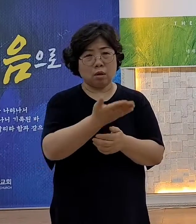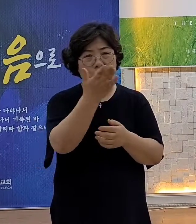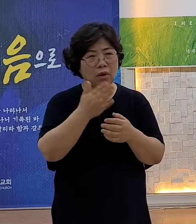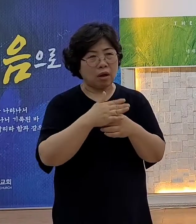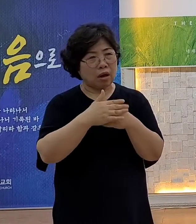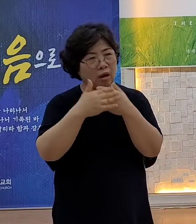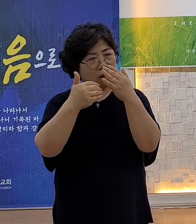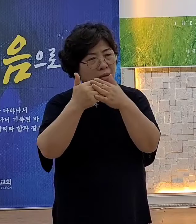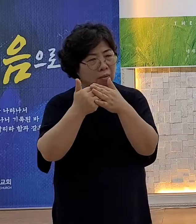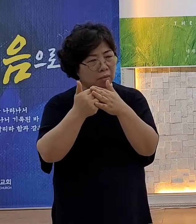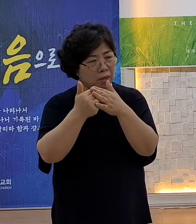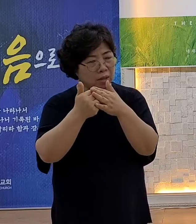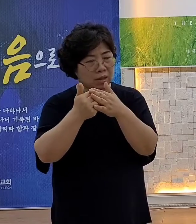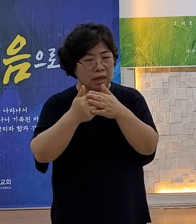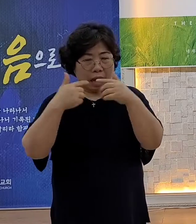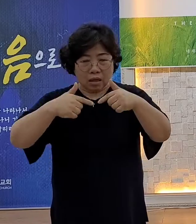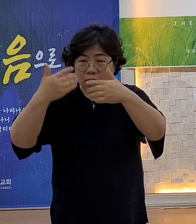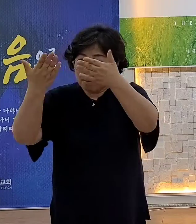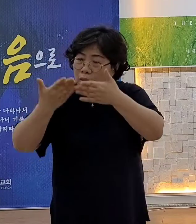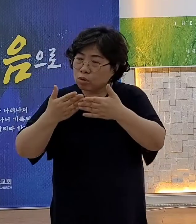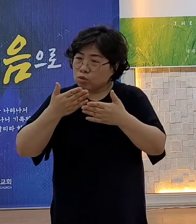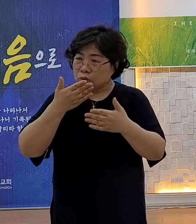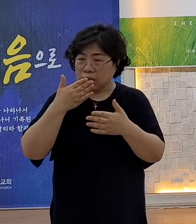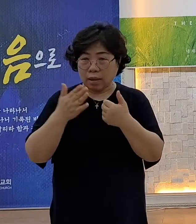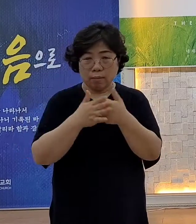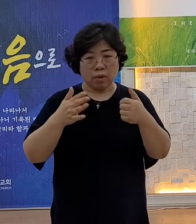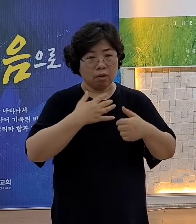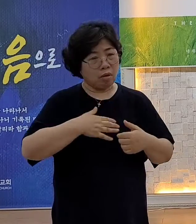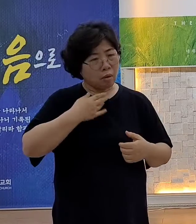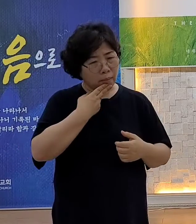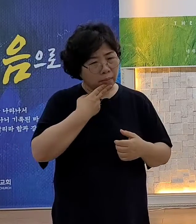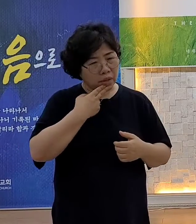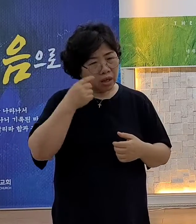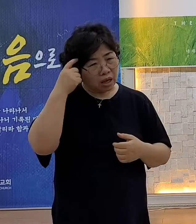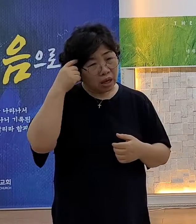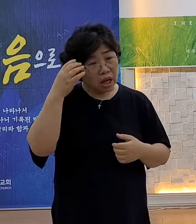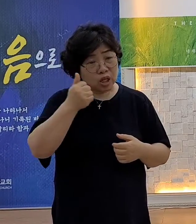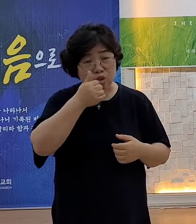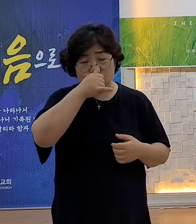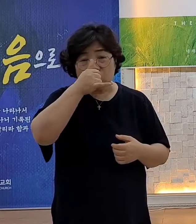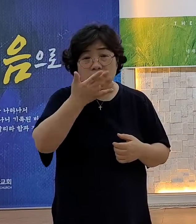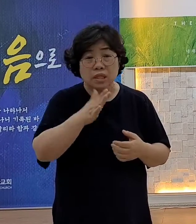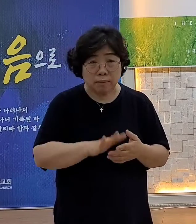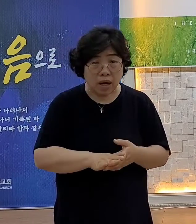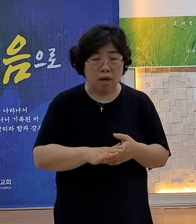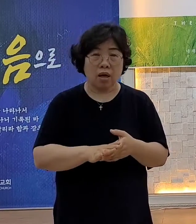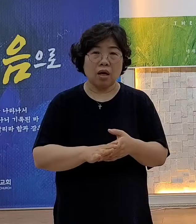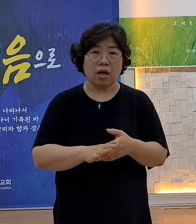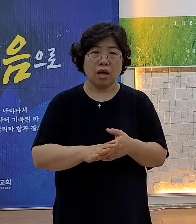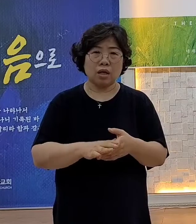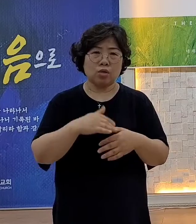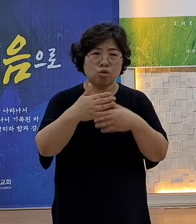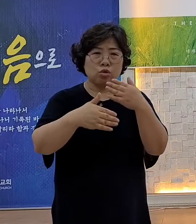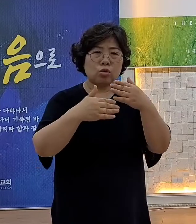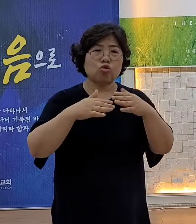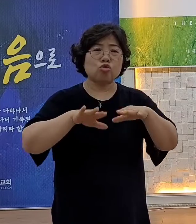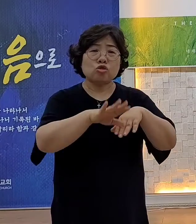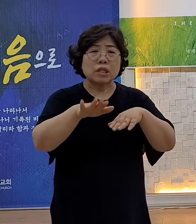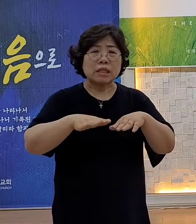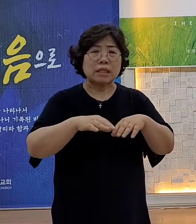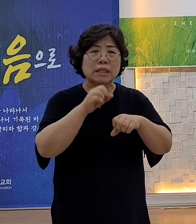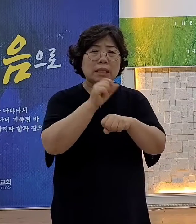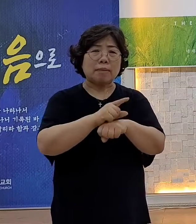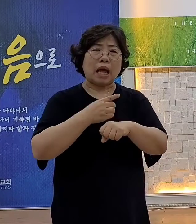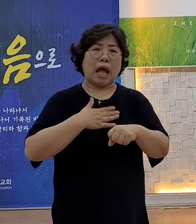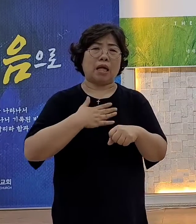물론 하나님께서 40년 동안 그럼 그들을 굶기십니다. 뭐 먹었습니까 그들? 하루도 빠짐없이 만나와